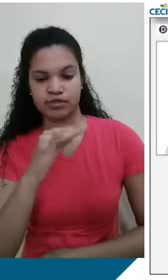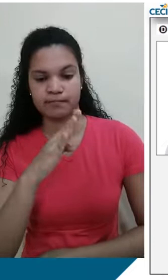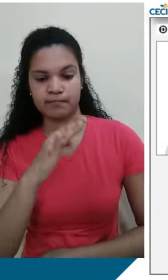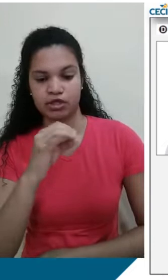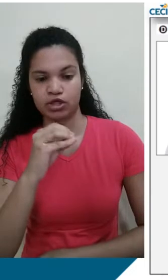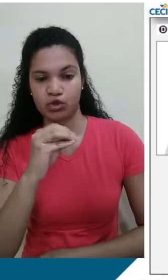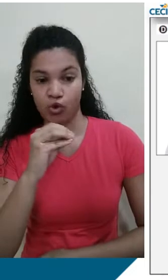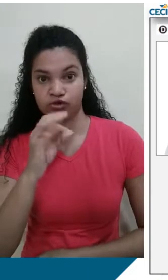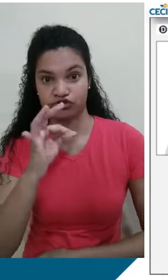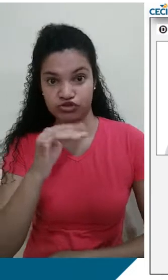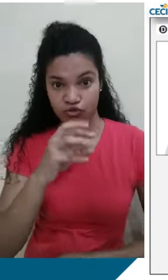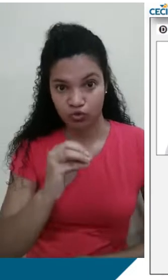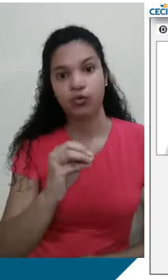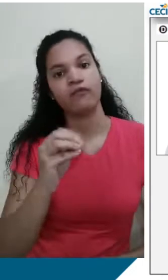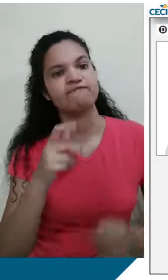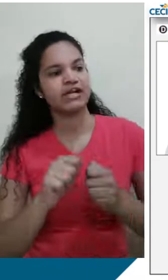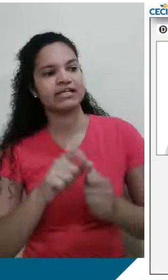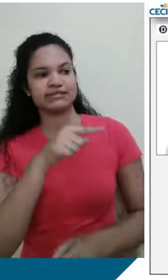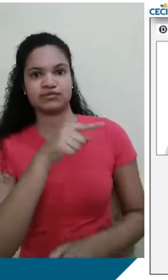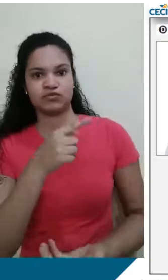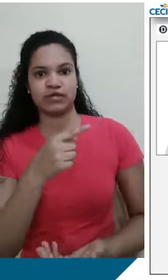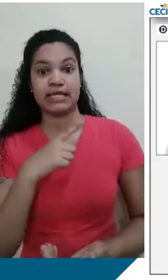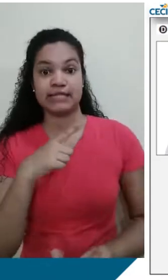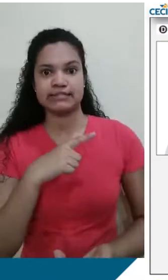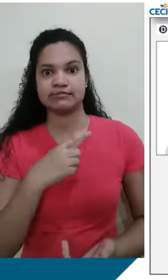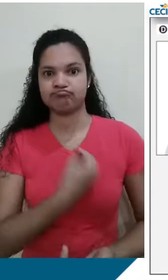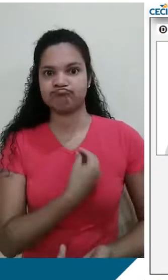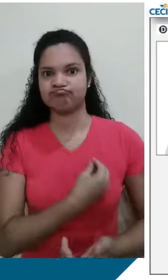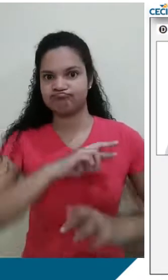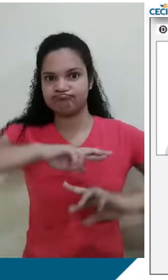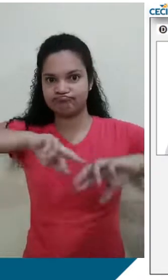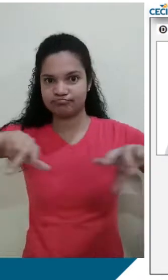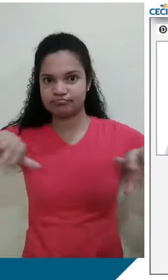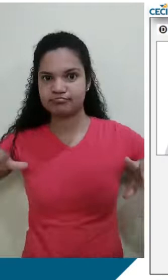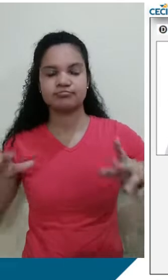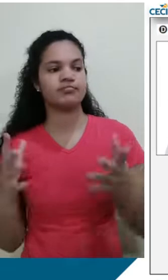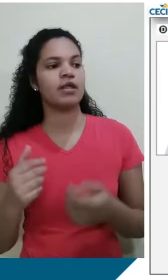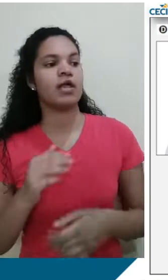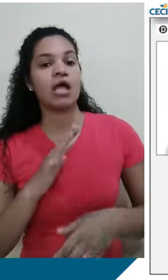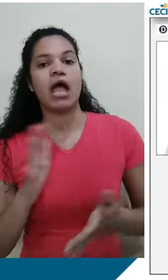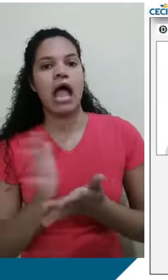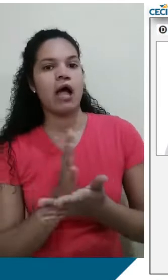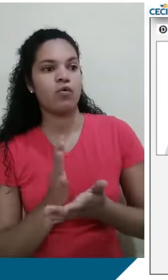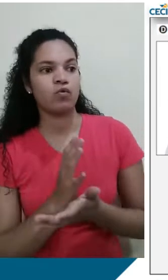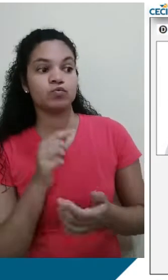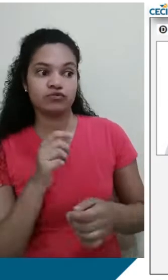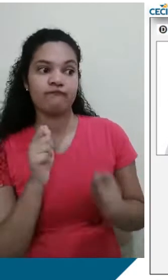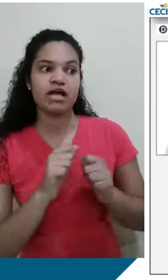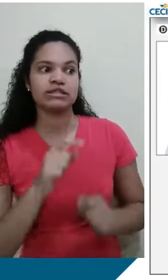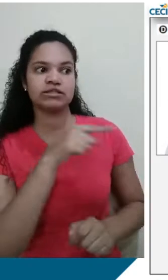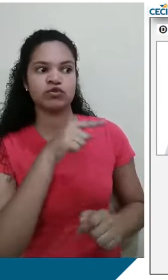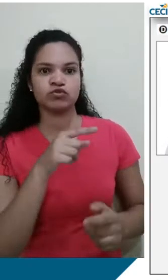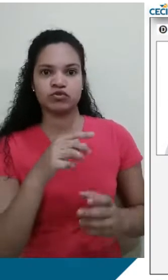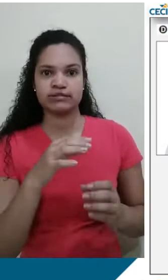agir destruindo bactérias de várias maneiras. Existem antibióticos que atuam desestabilizando